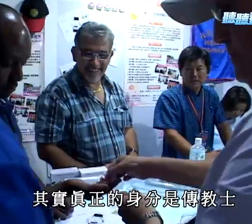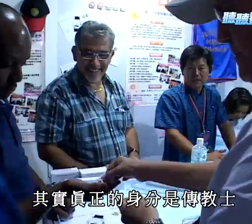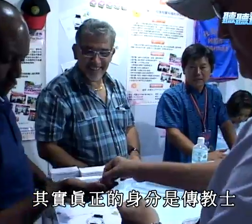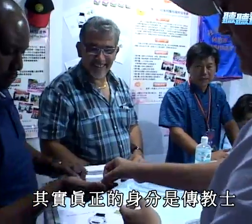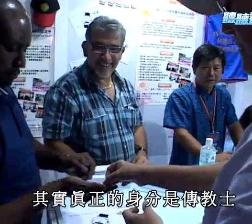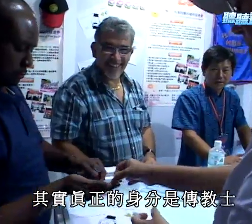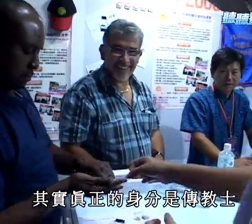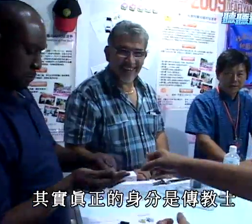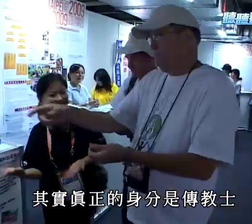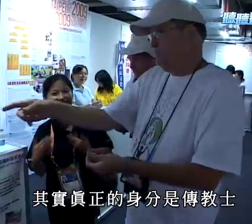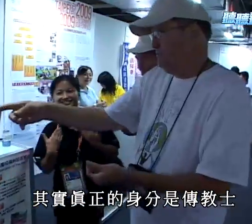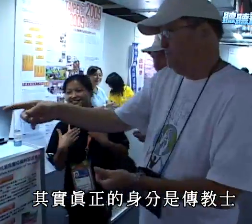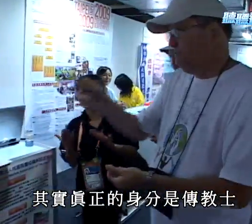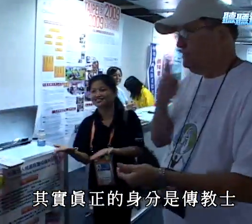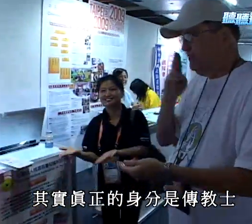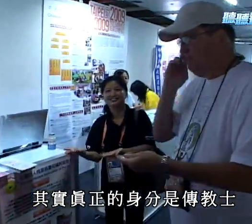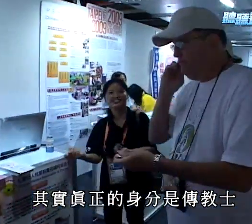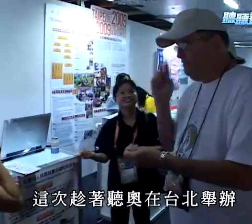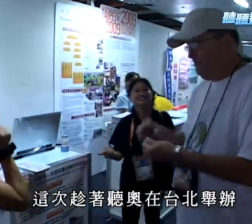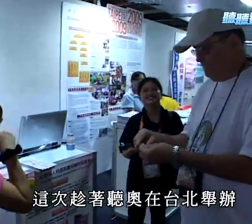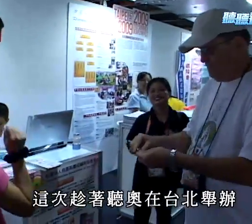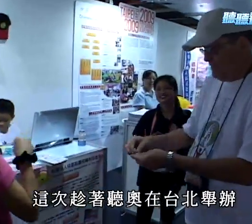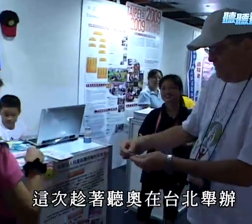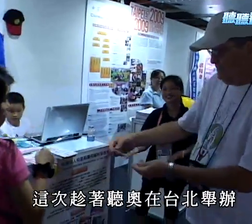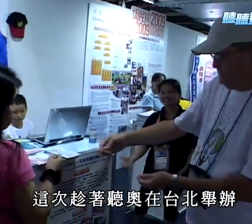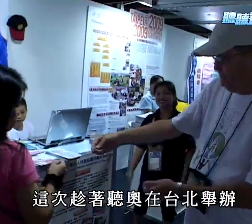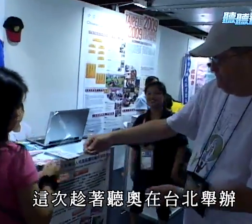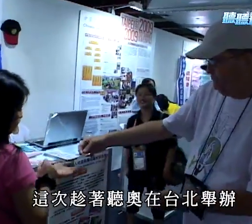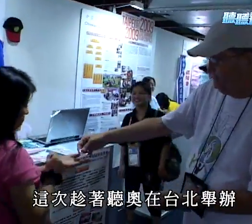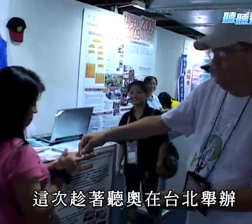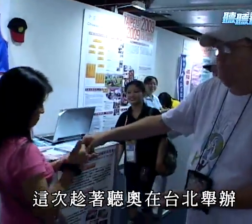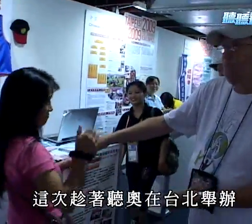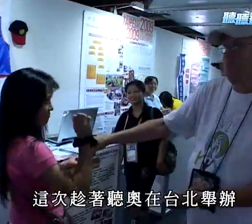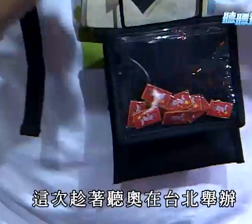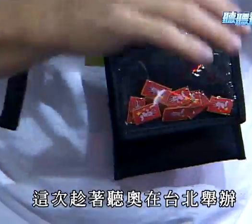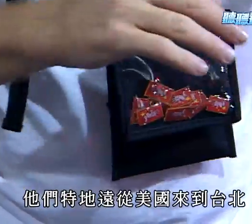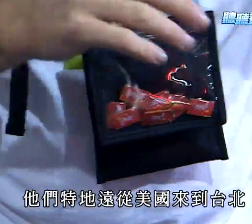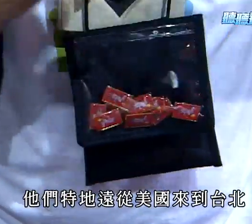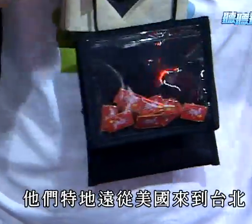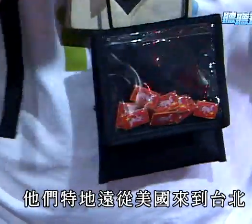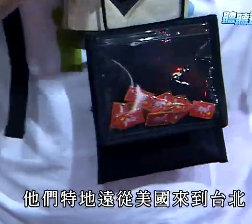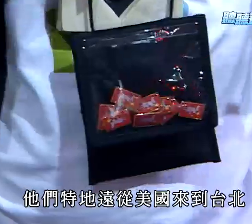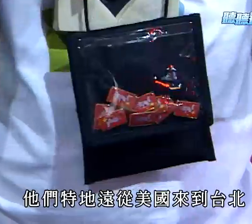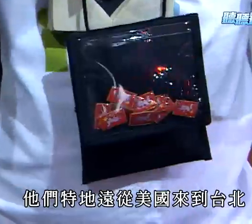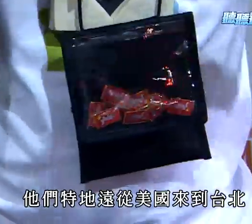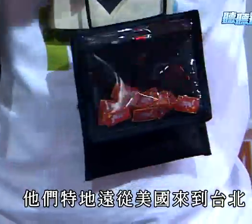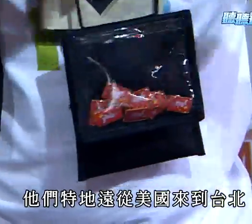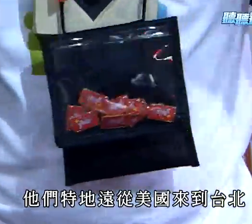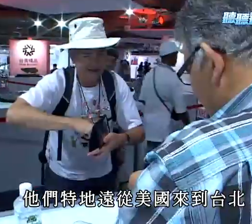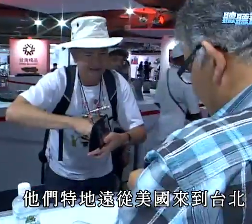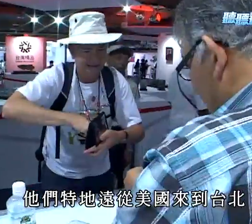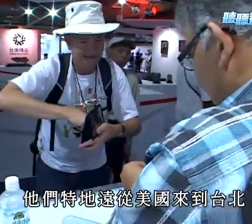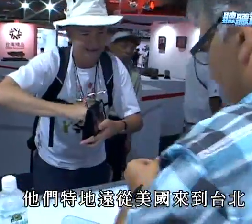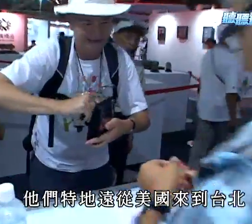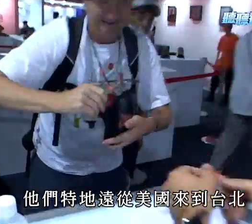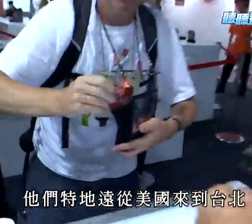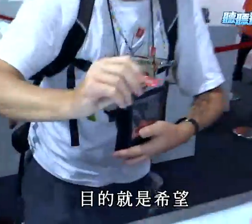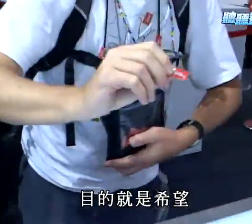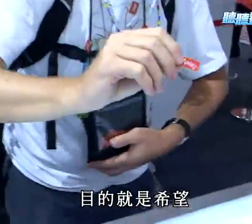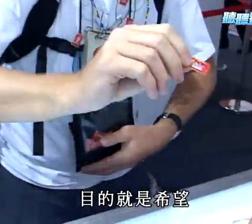份是传教士。这次趁着听奥在台北举办，他们特地远从美国来到台北，目的就是希望